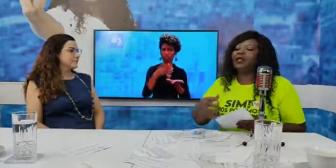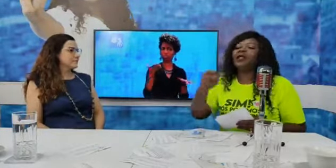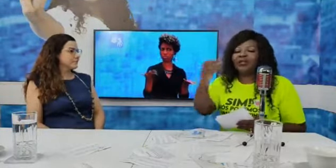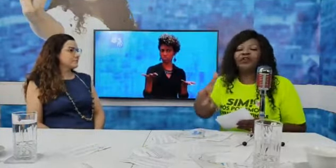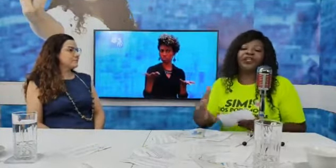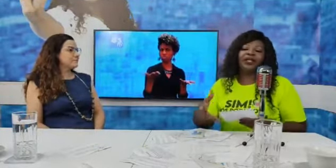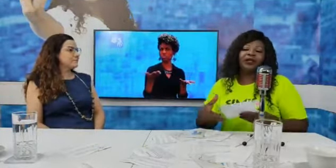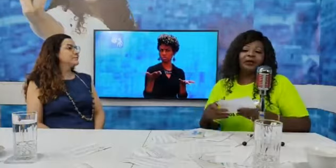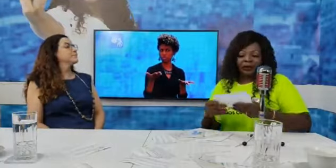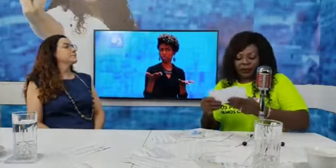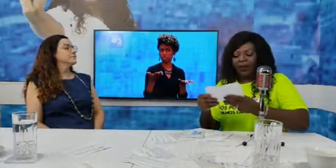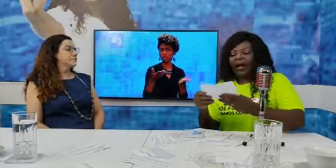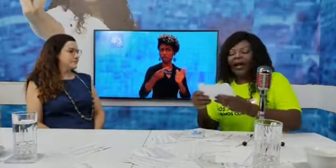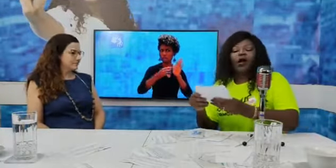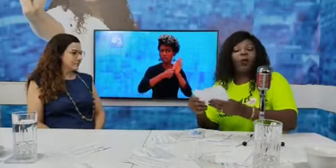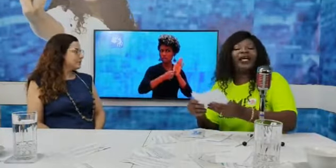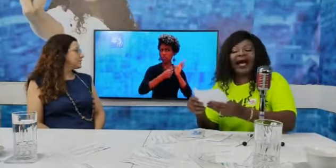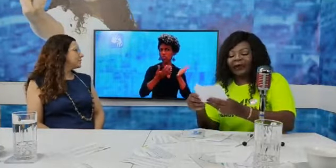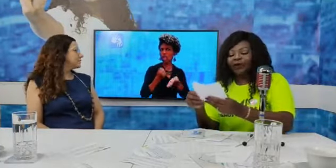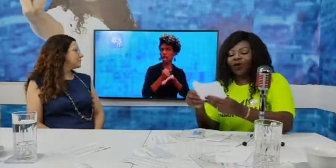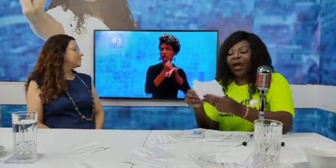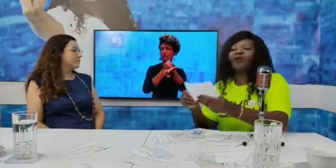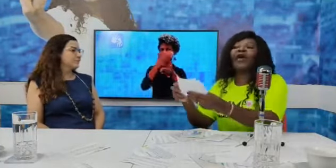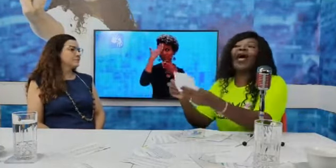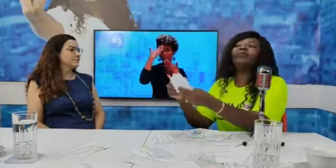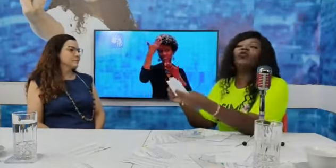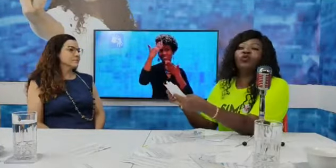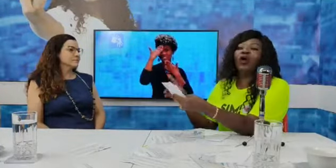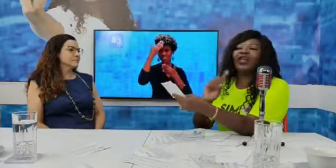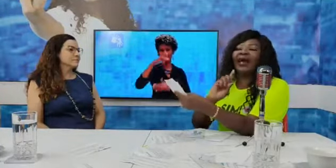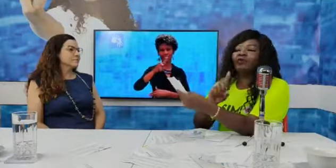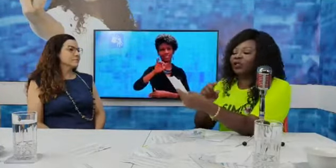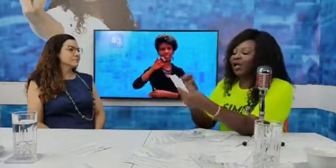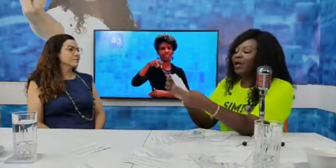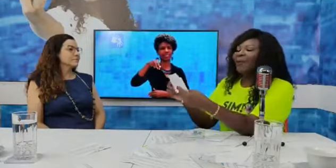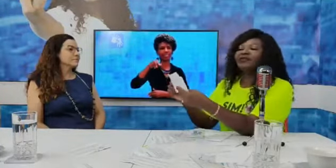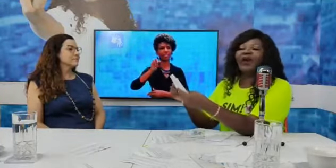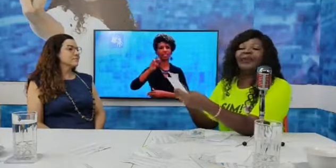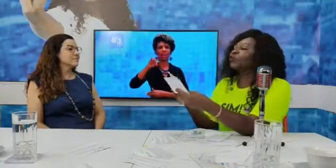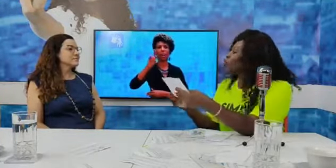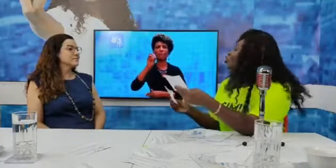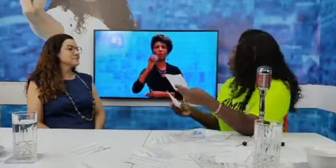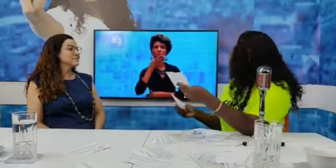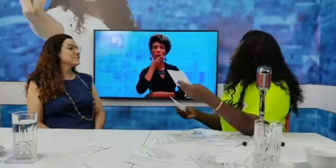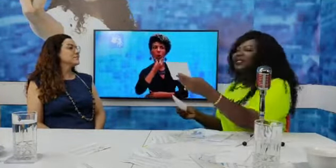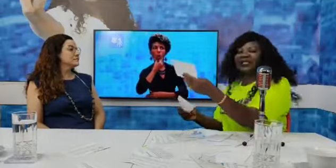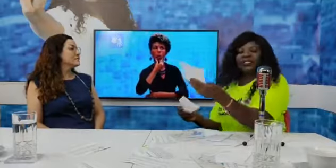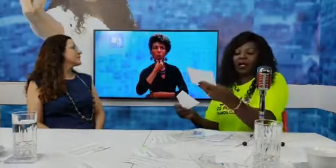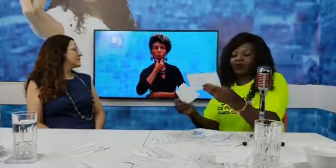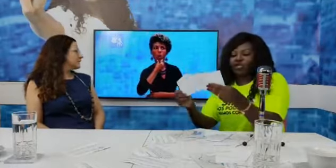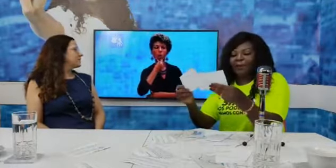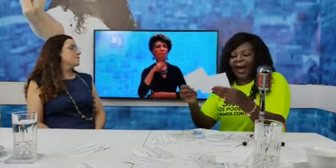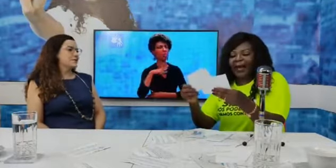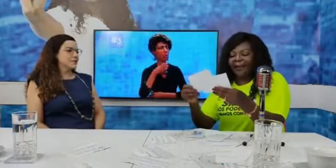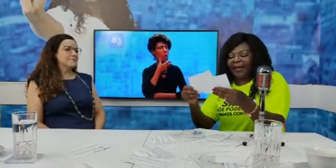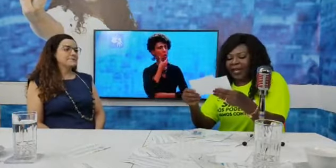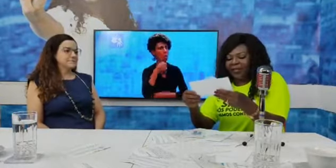Identifique, denuncie, tá? Obrigado, viu? É, foi Raimundo, eu li Raimunda, mas foi Raimundo. Os homens estão